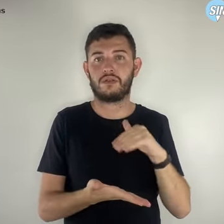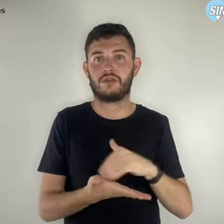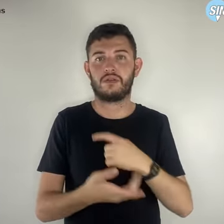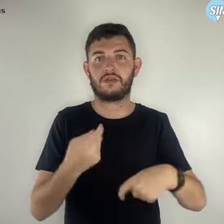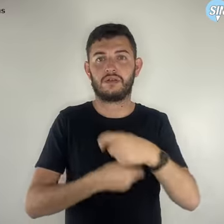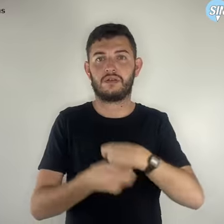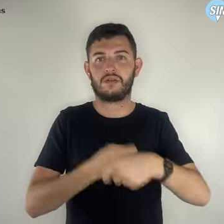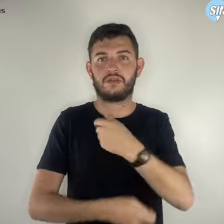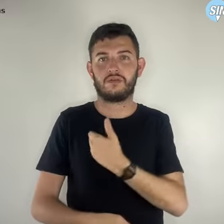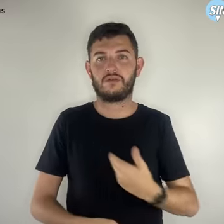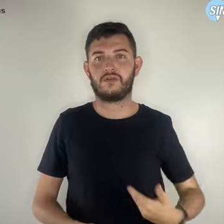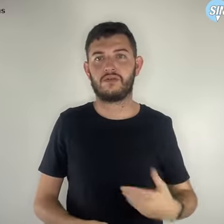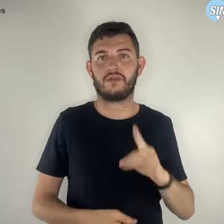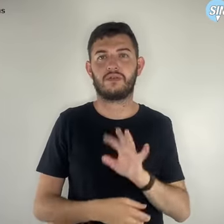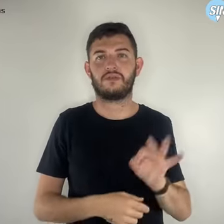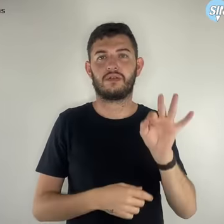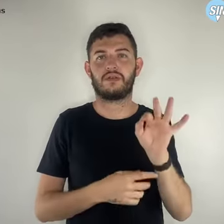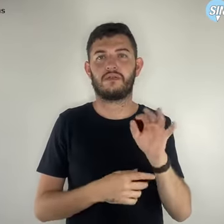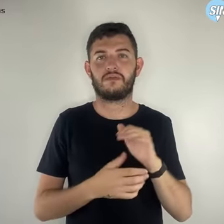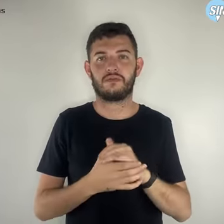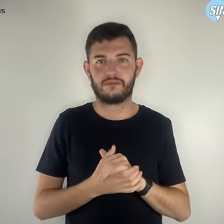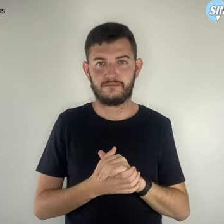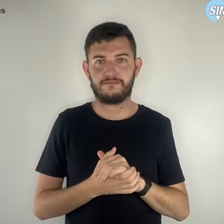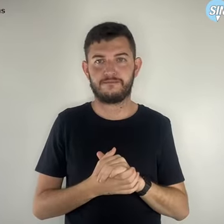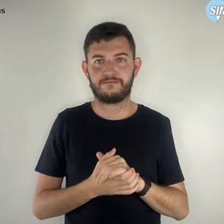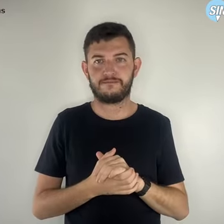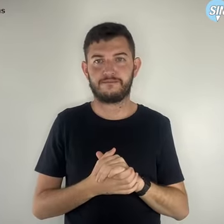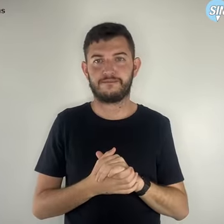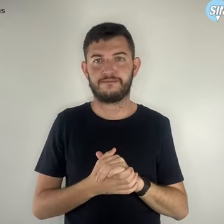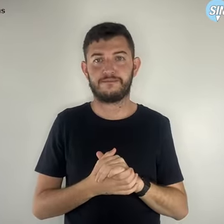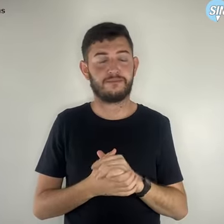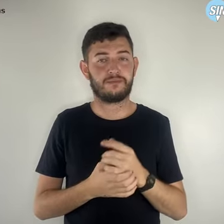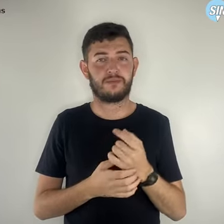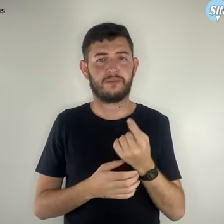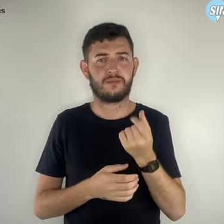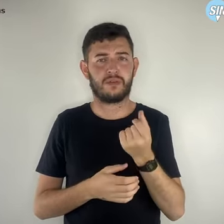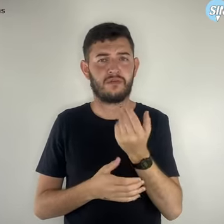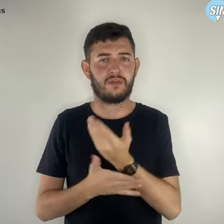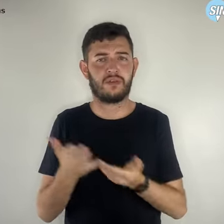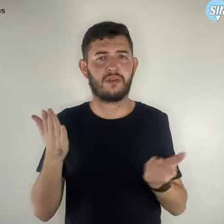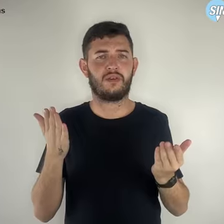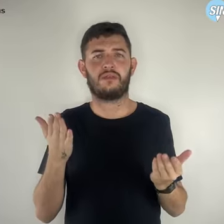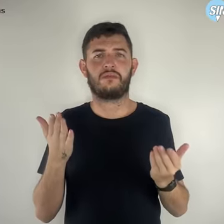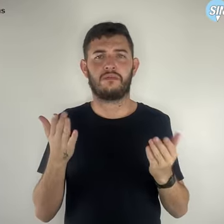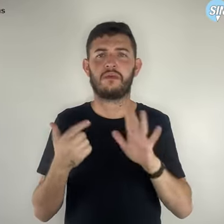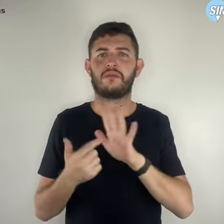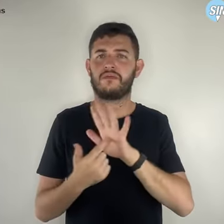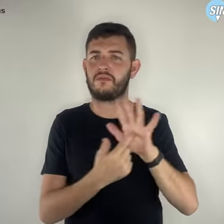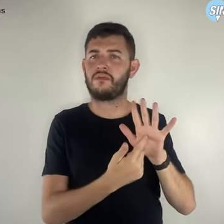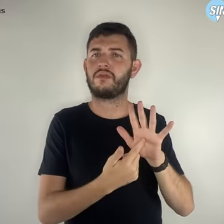Secretaria de Economia do Governo do Distrito Federal. As perdas financeiras foram mais uma vez